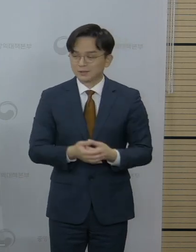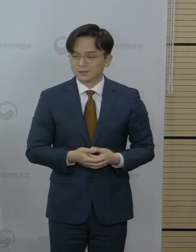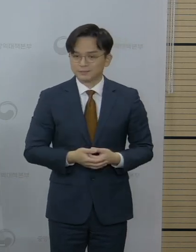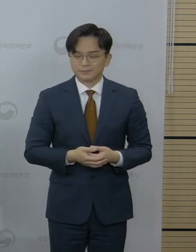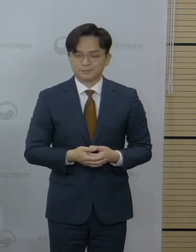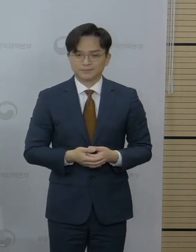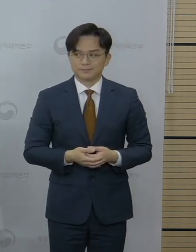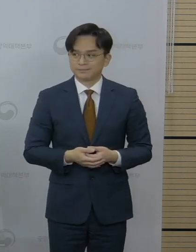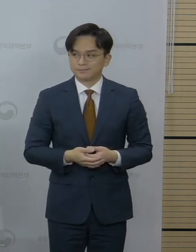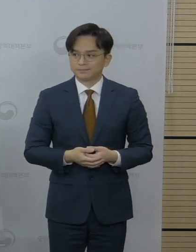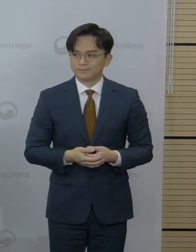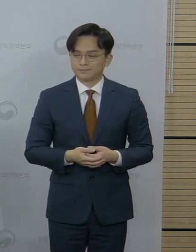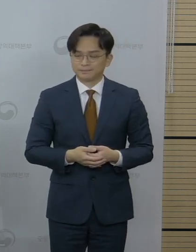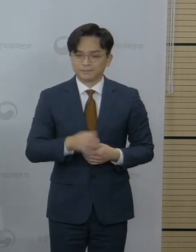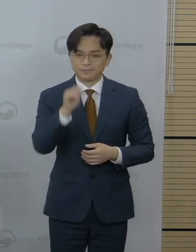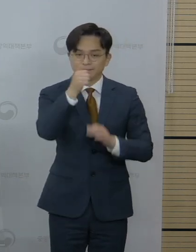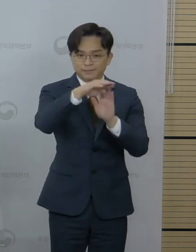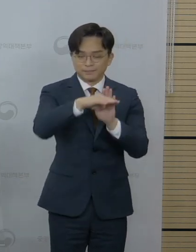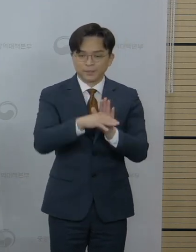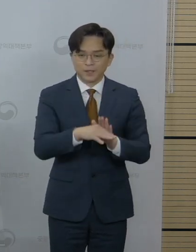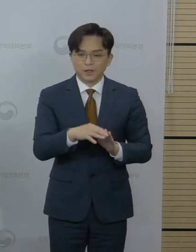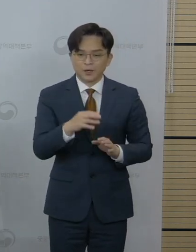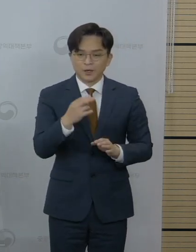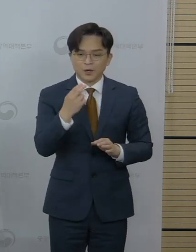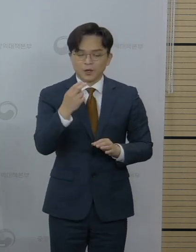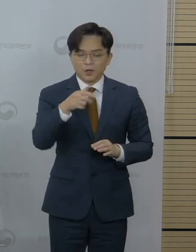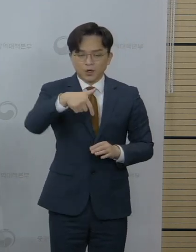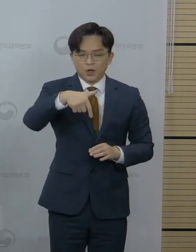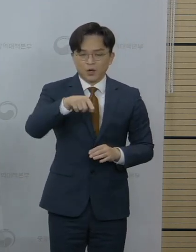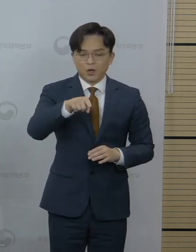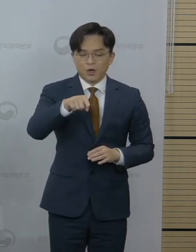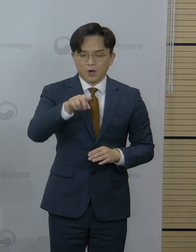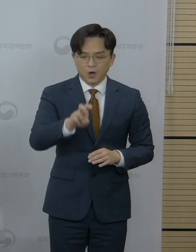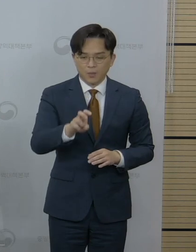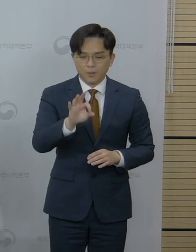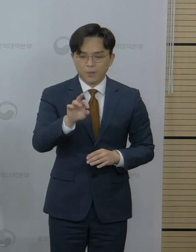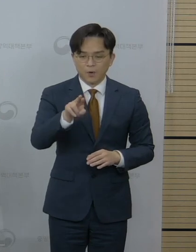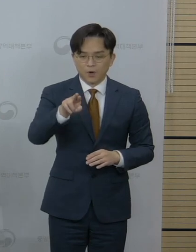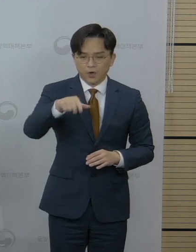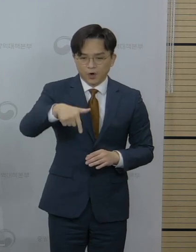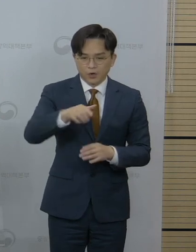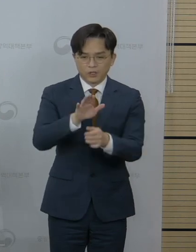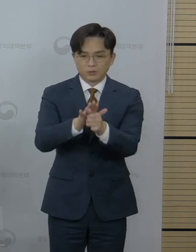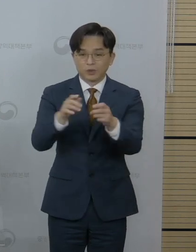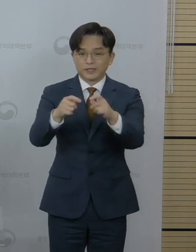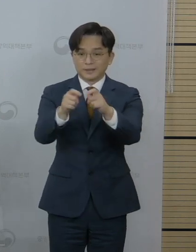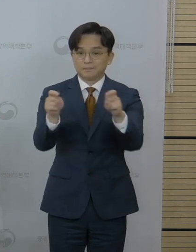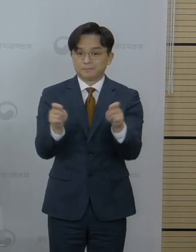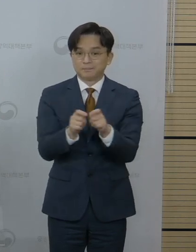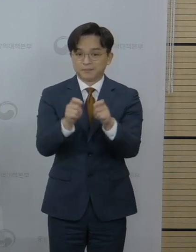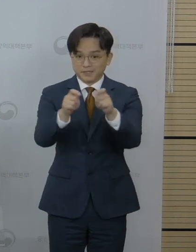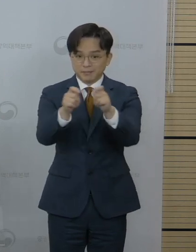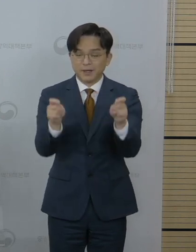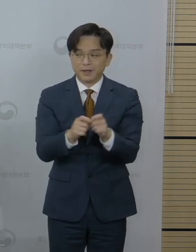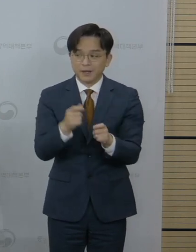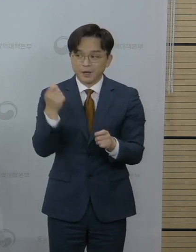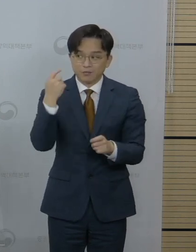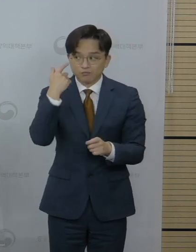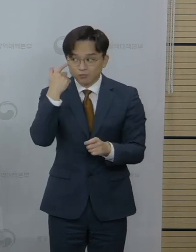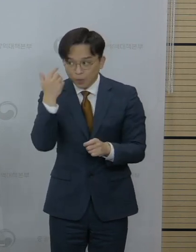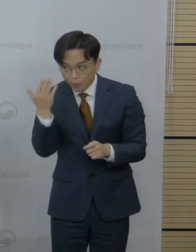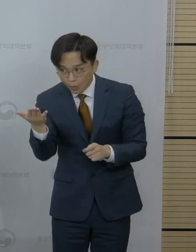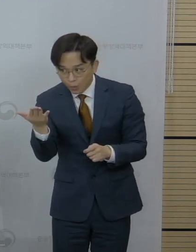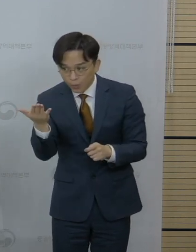지원팀을 통해서 방문 사실과 관련된 추가적으로 확인한 내용이 있을지 확인한 이후에 저희가 또